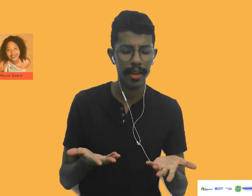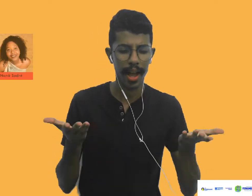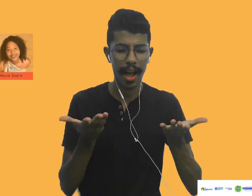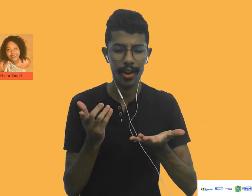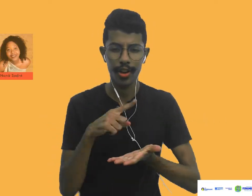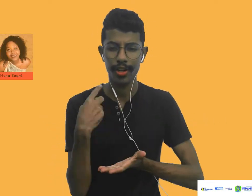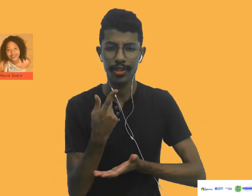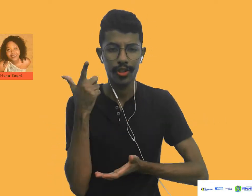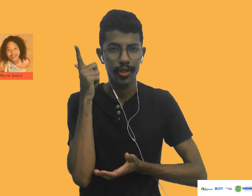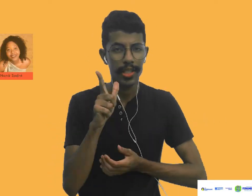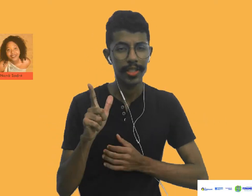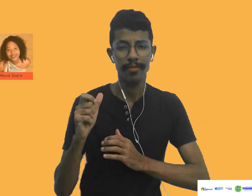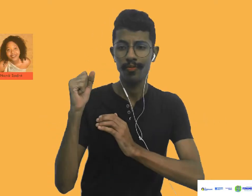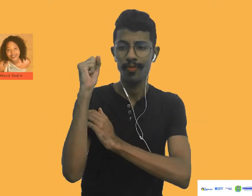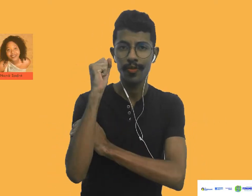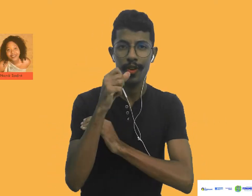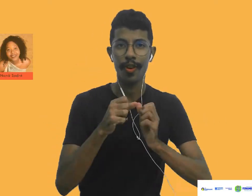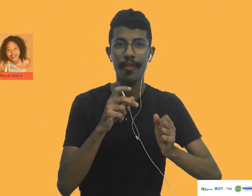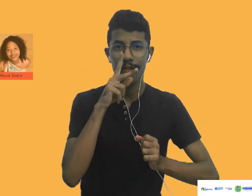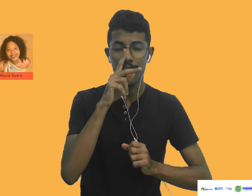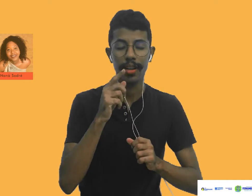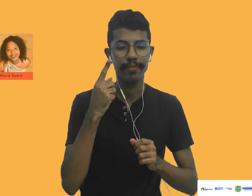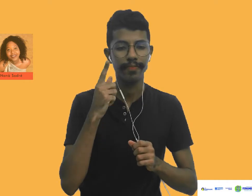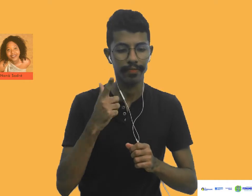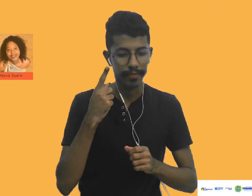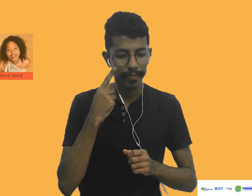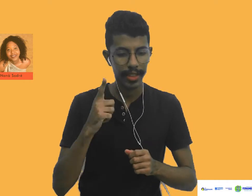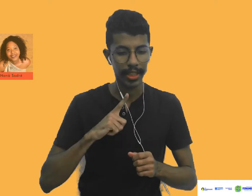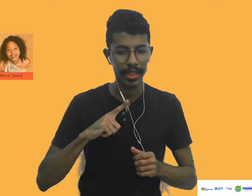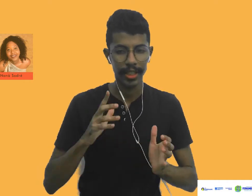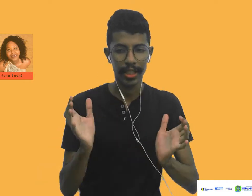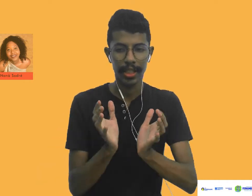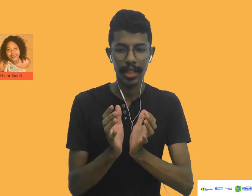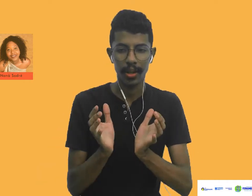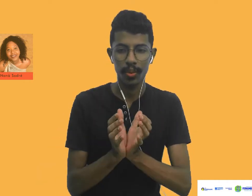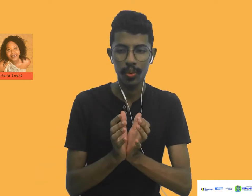Agora nós conseguimos uma força. Existe